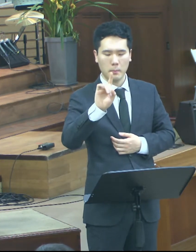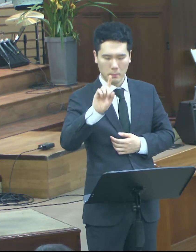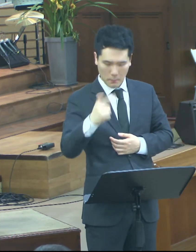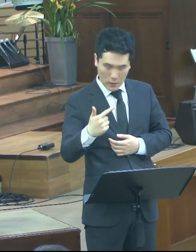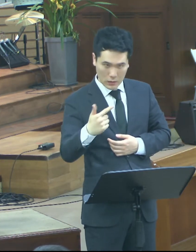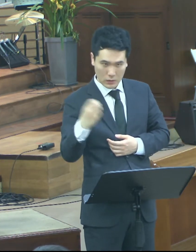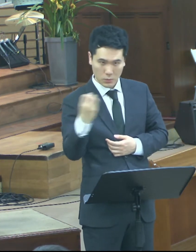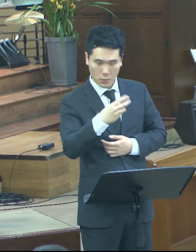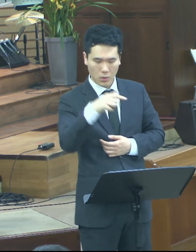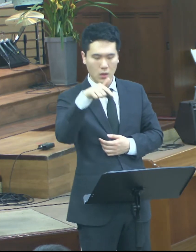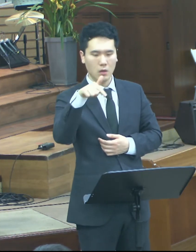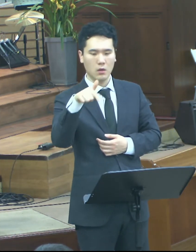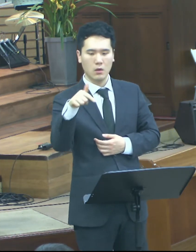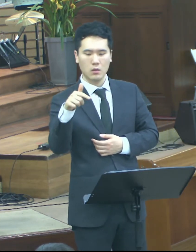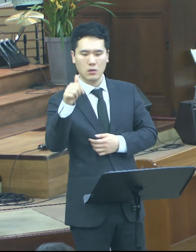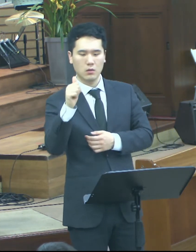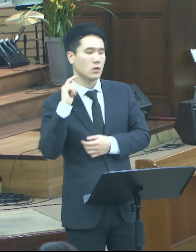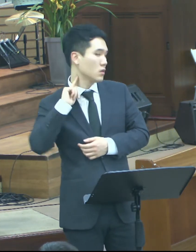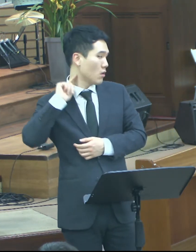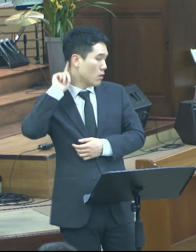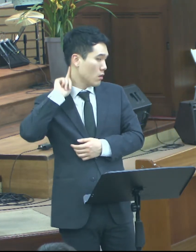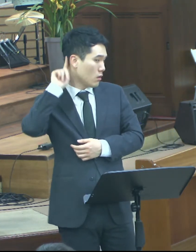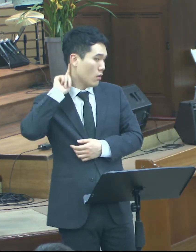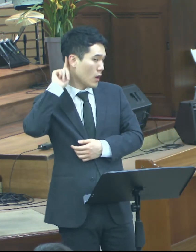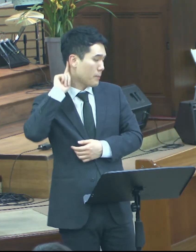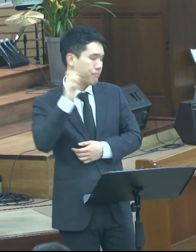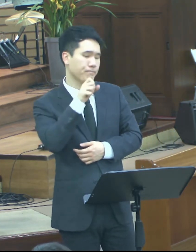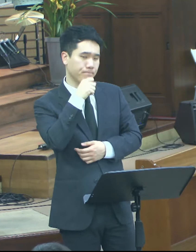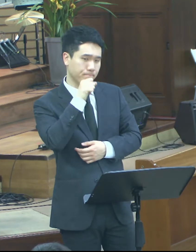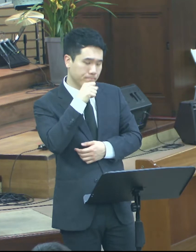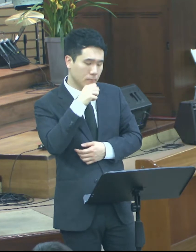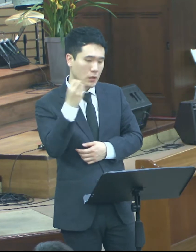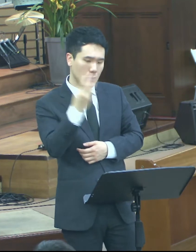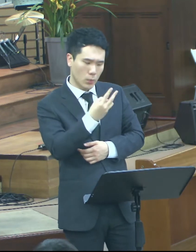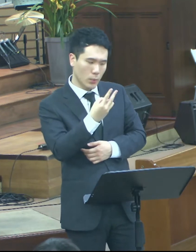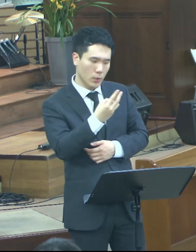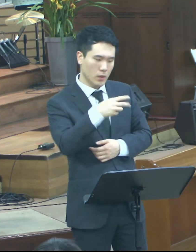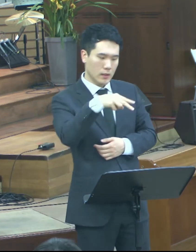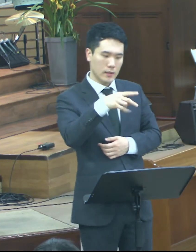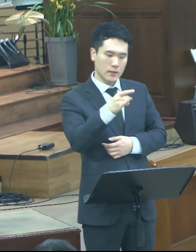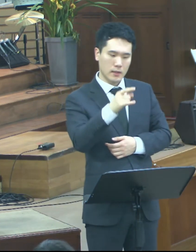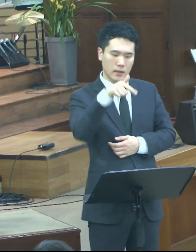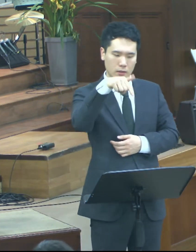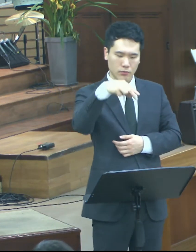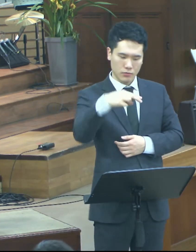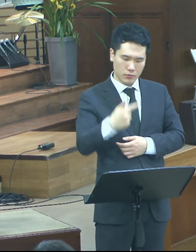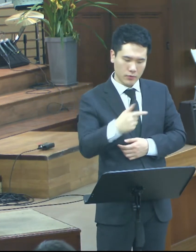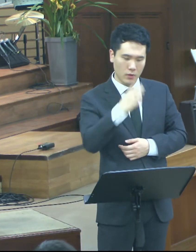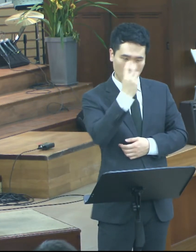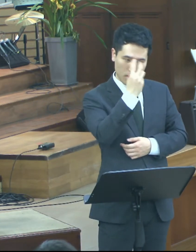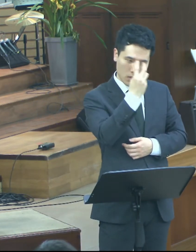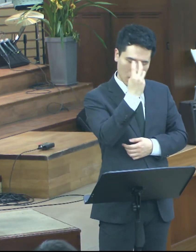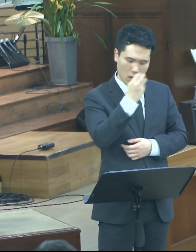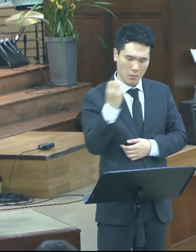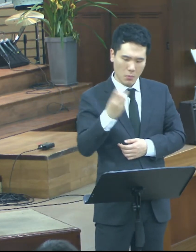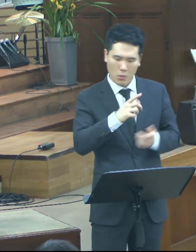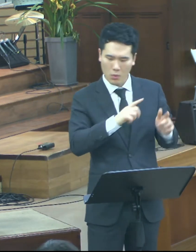아닌지, 혈압, 혈당, 세균 검사, 혈청 검사, 혈액 단백질 검사, 전해질의 양